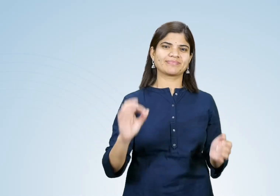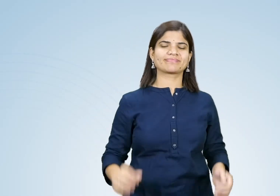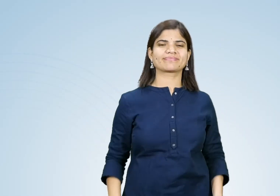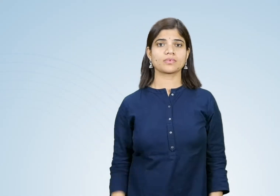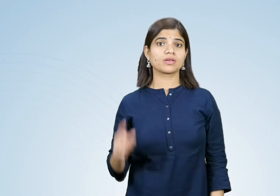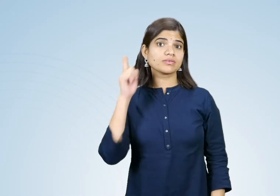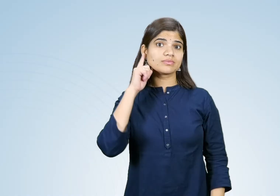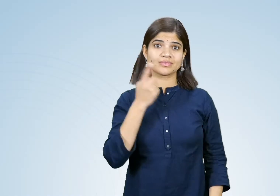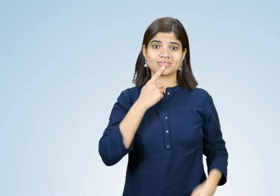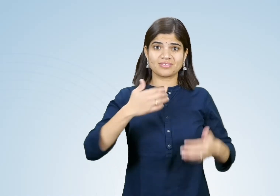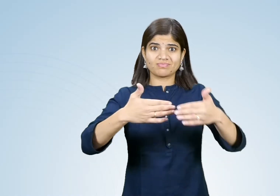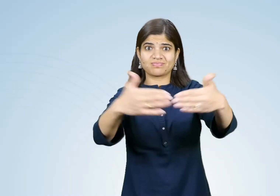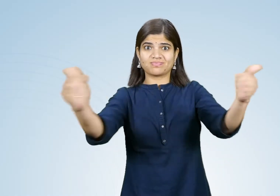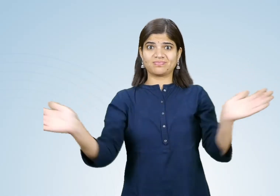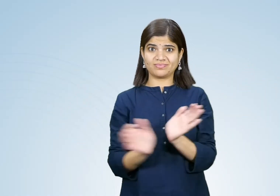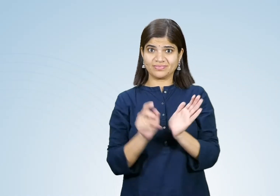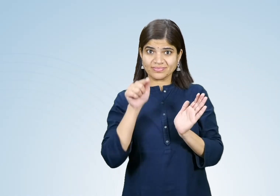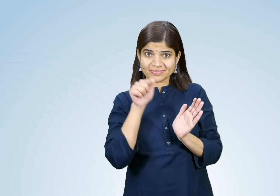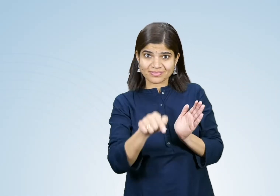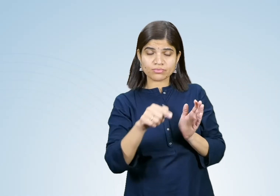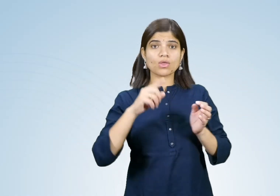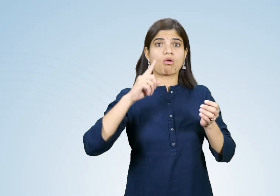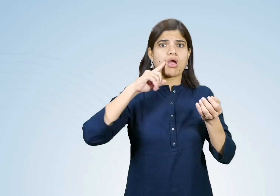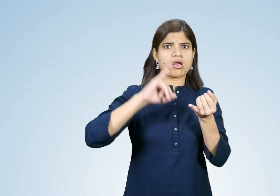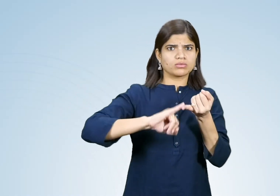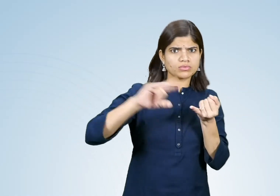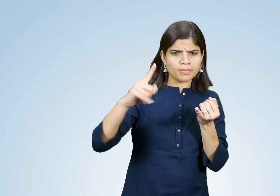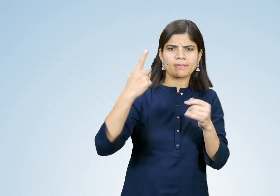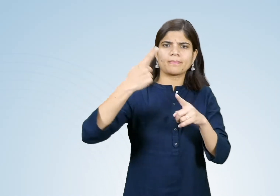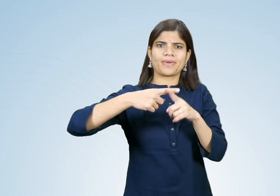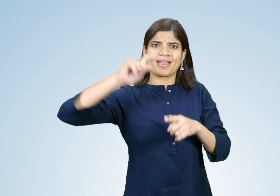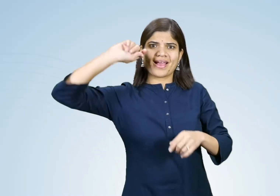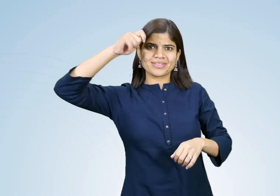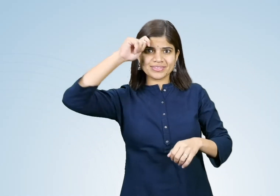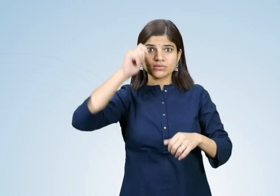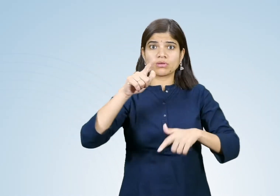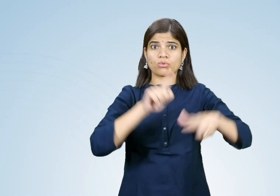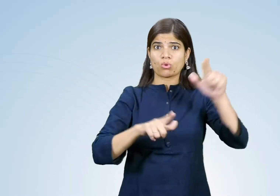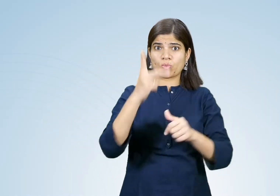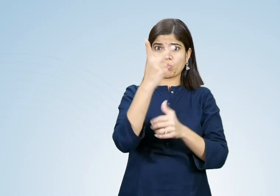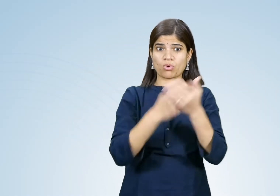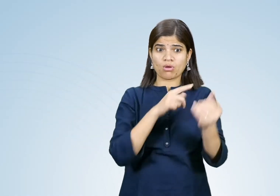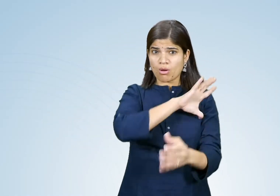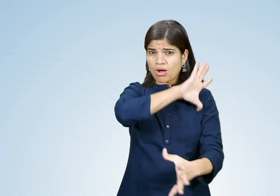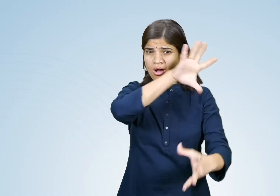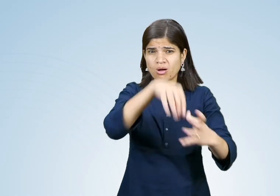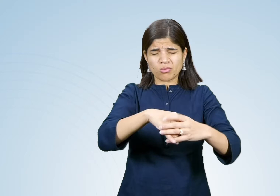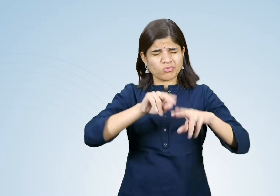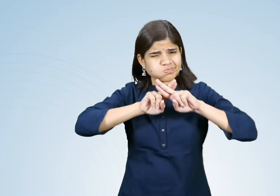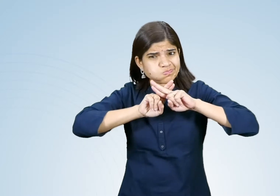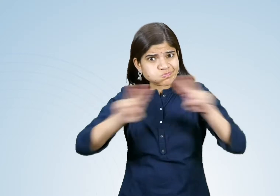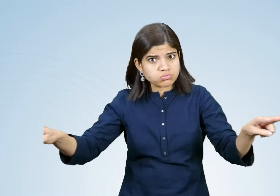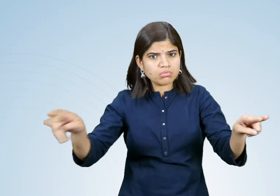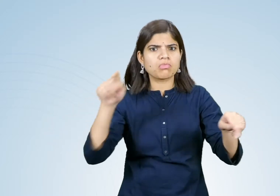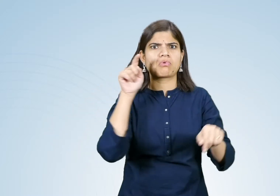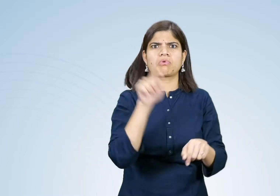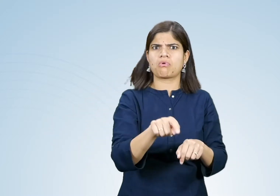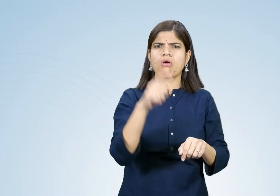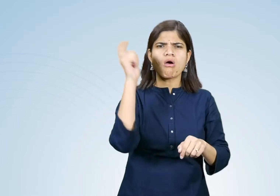करके कॉन्सेप्ट भी क्लियर होता है जिससे बच्चा जान पाता है। बधिर समुदाय में सांकेतिक व अंग्रेजी भाषा का संपूर्ण प्रयोग किया